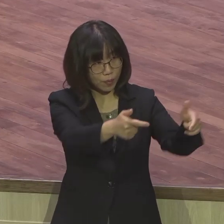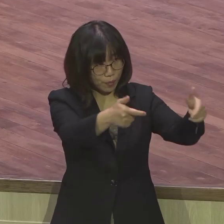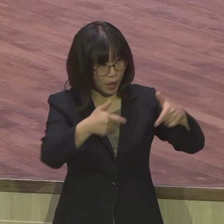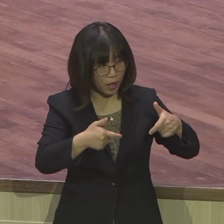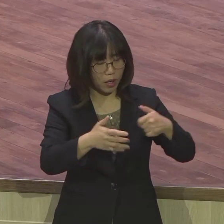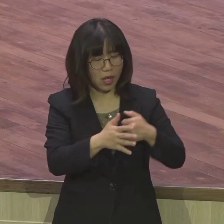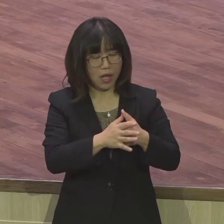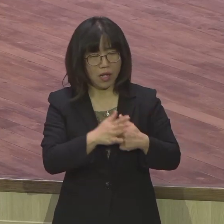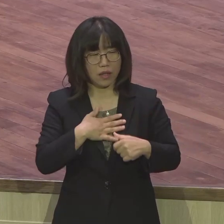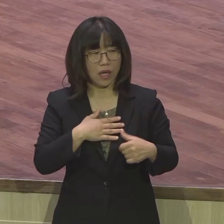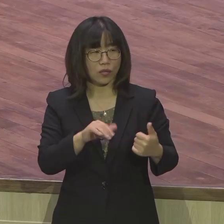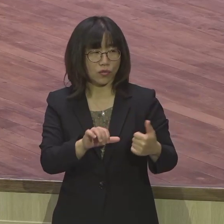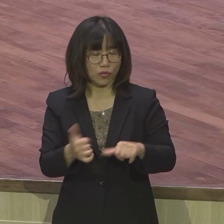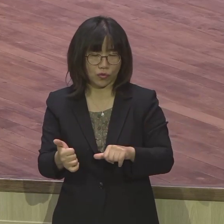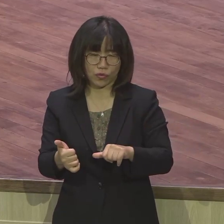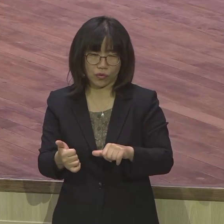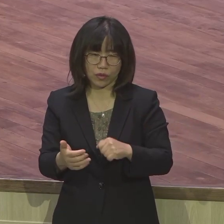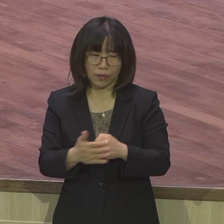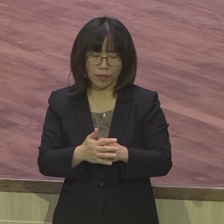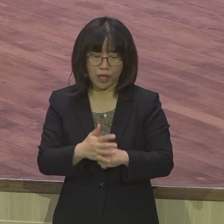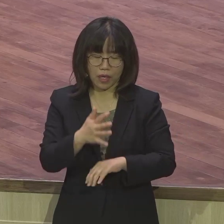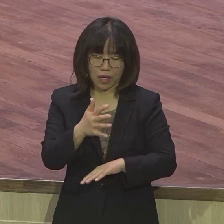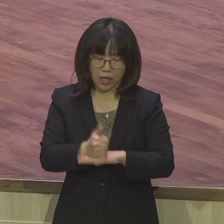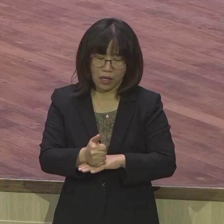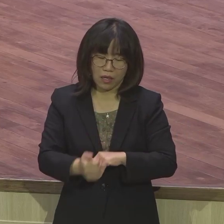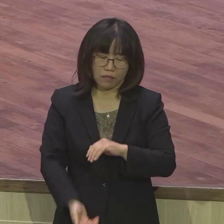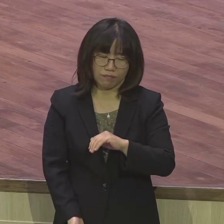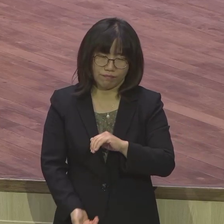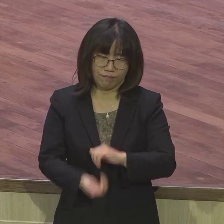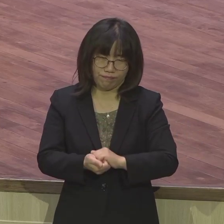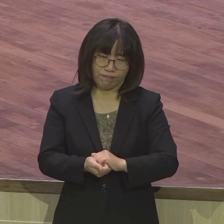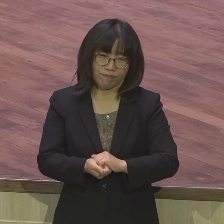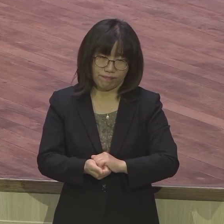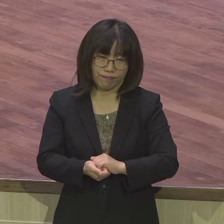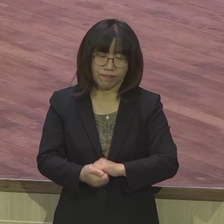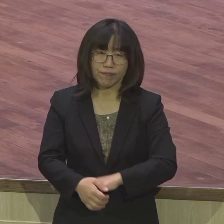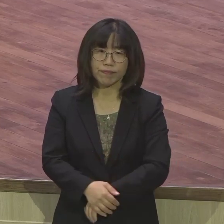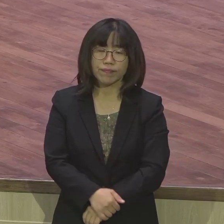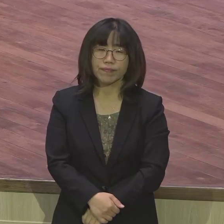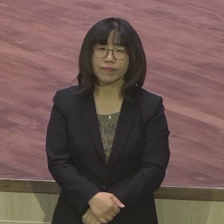자기 죽음 앞에서는 한계를 봉착하게 됩니다.